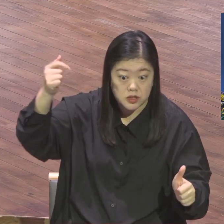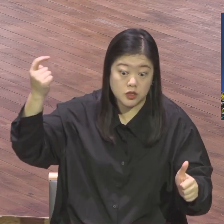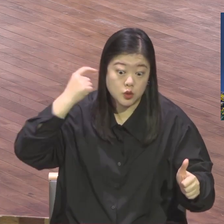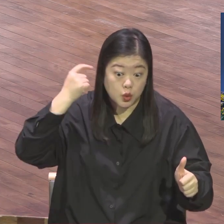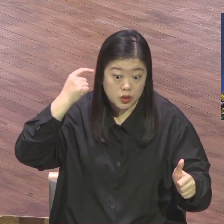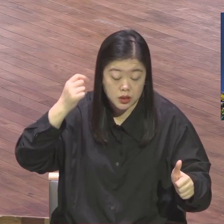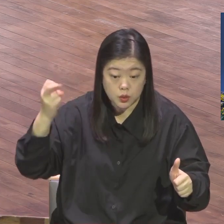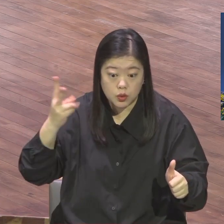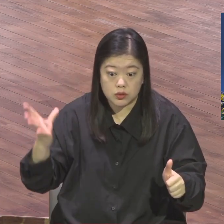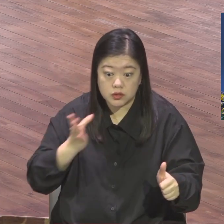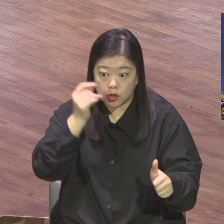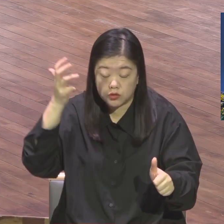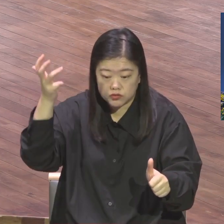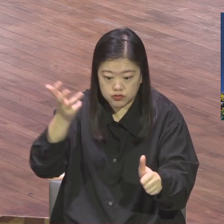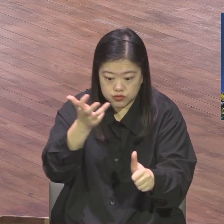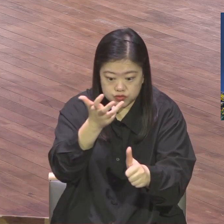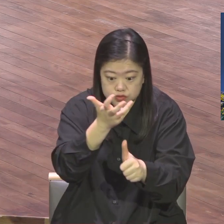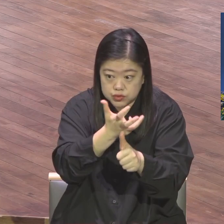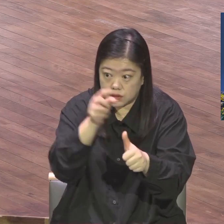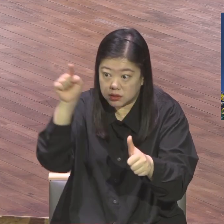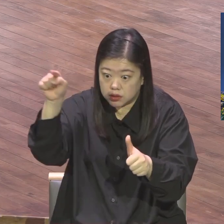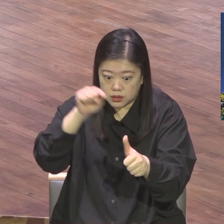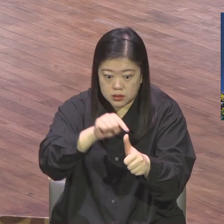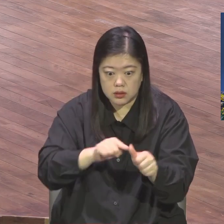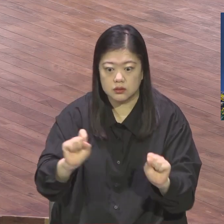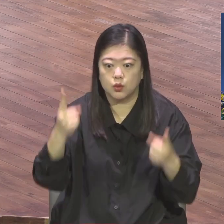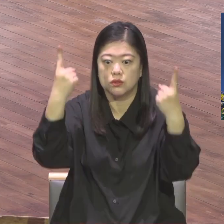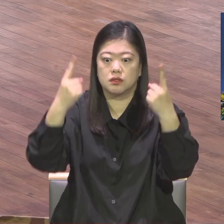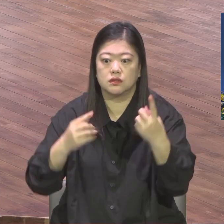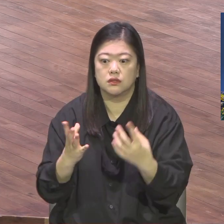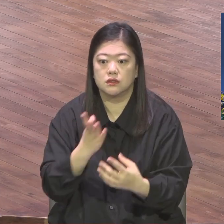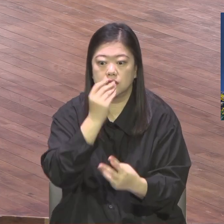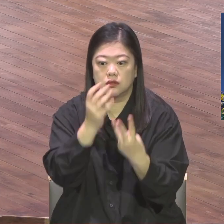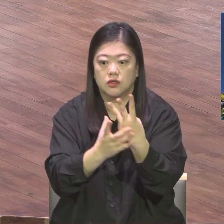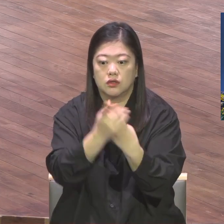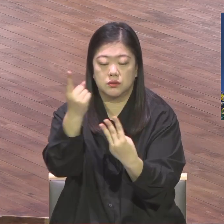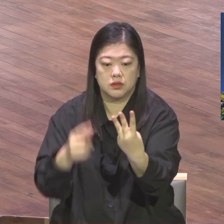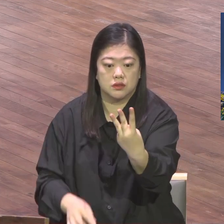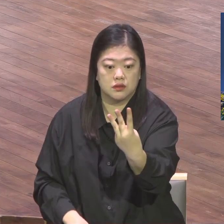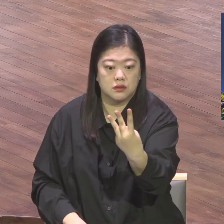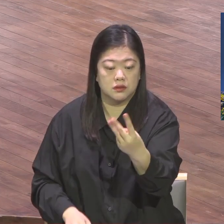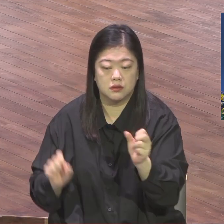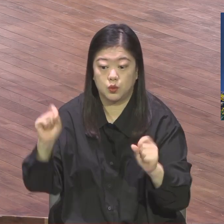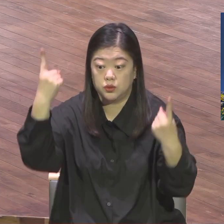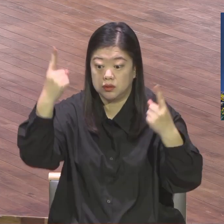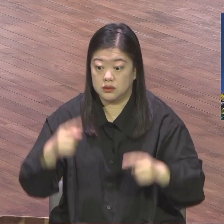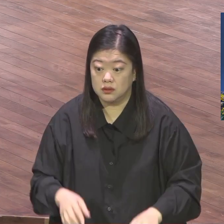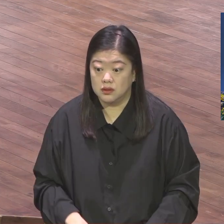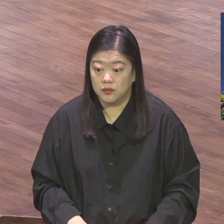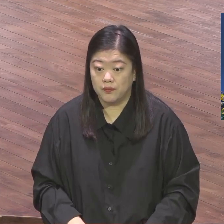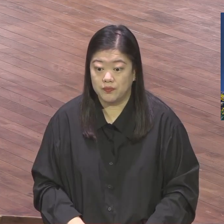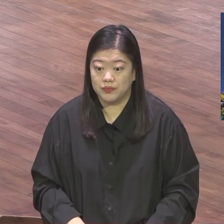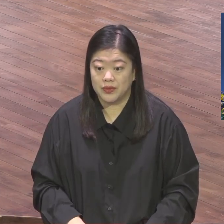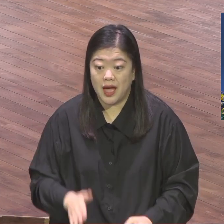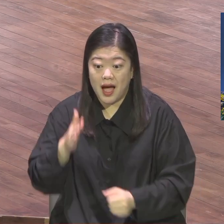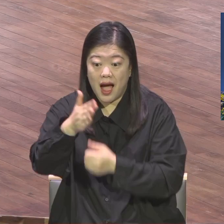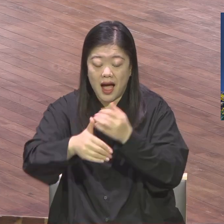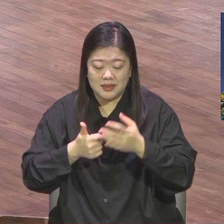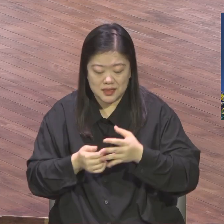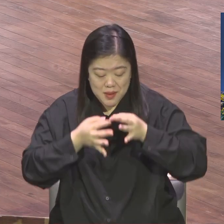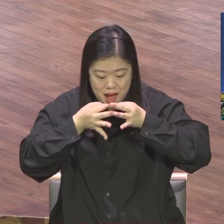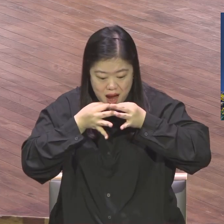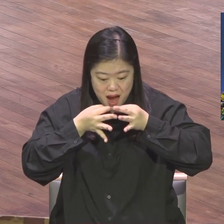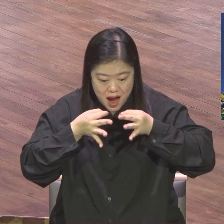성령 하나님, 성부 하나님 말씀하시고 성자 하나님은 지금 세례받으시고 성령 하나님